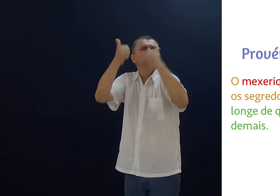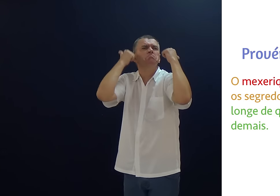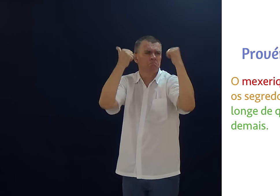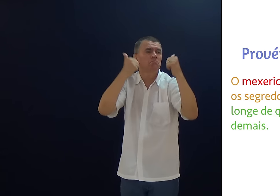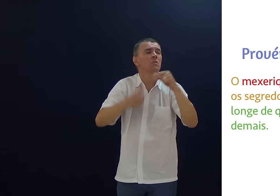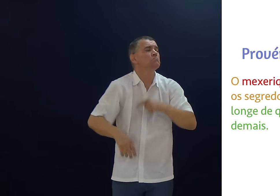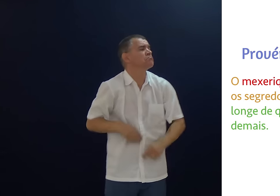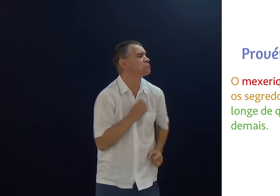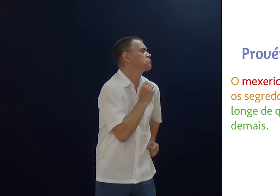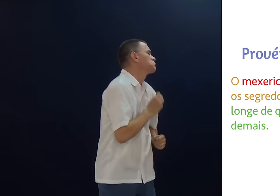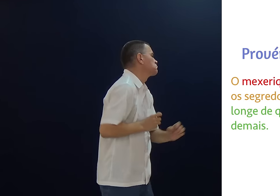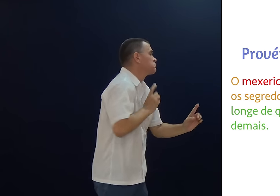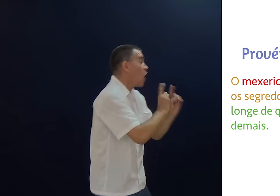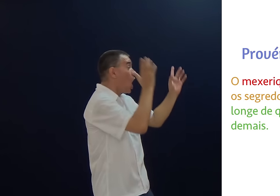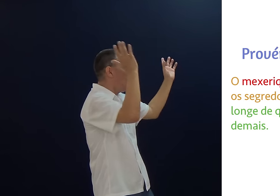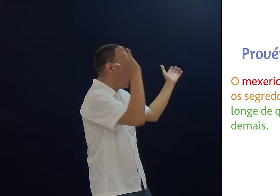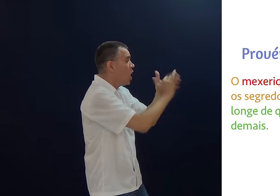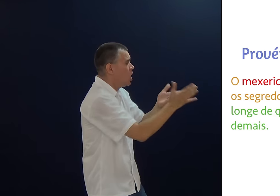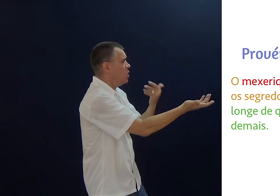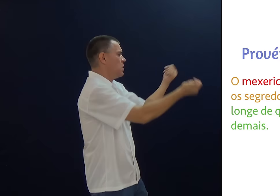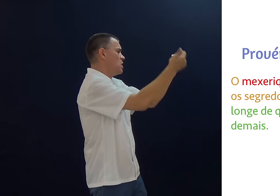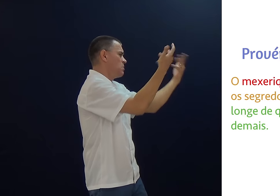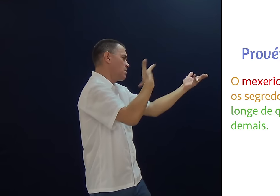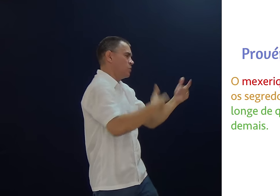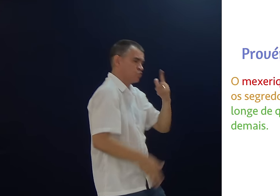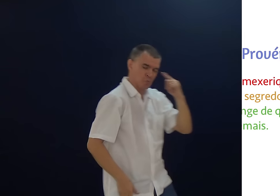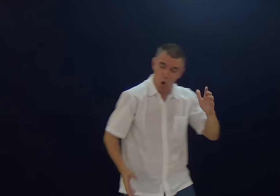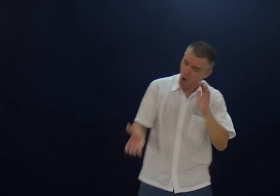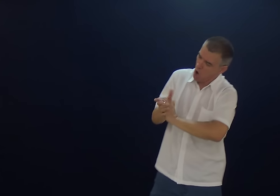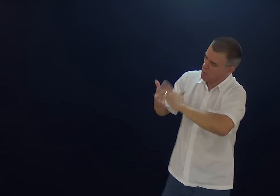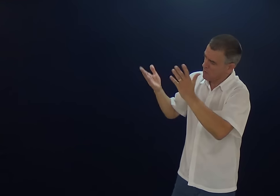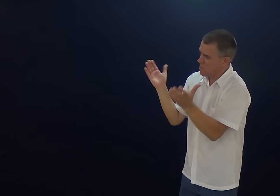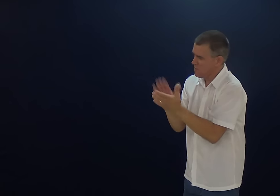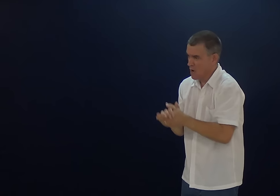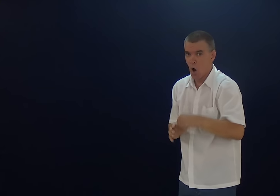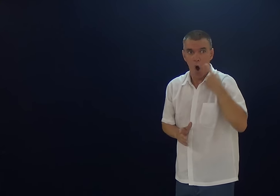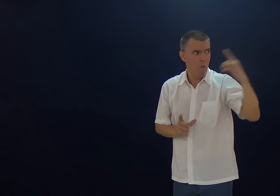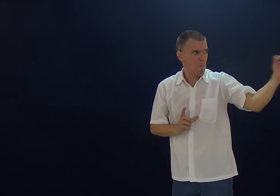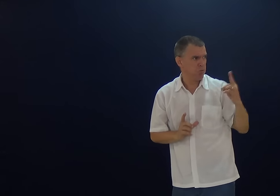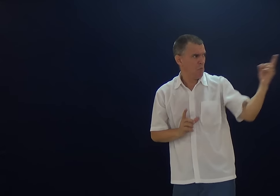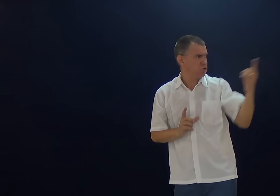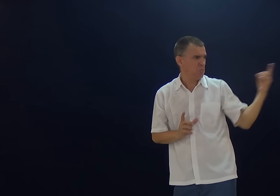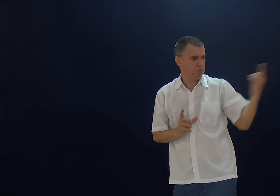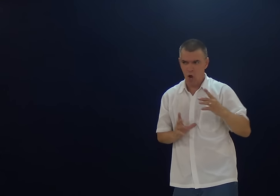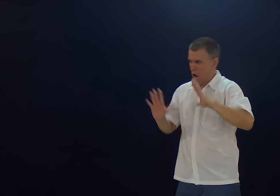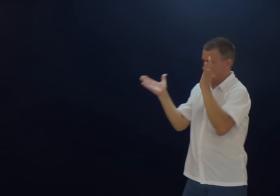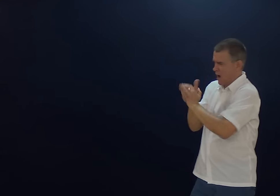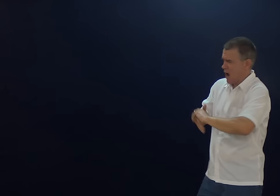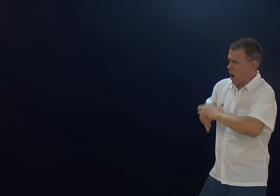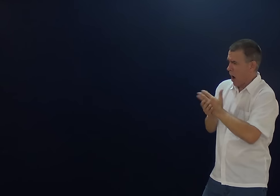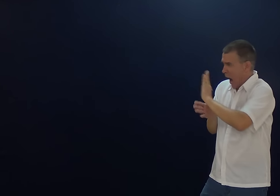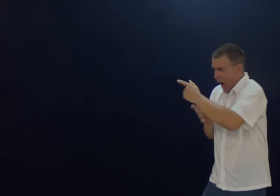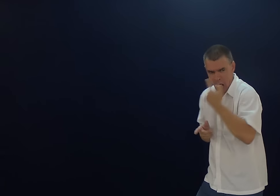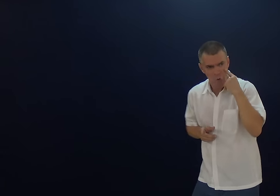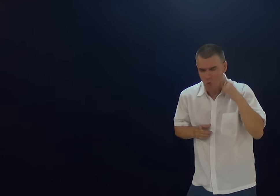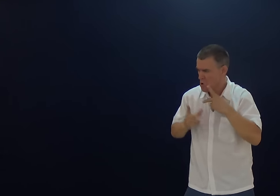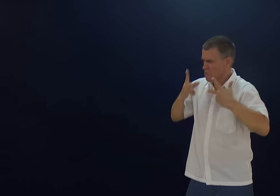somos completos no Espírito Santo de Deus quando encontramos alguém Oi você não sabe vem mais um mais outro mais outra pessoa